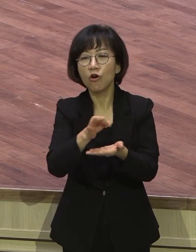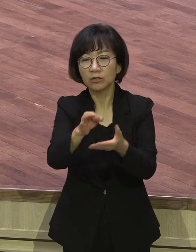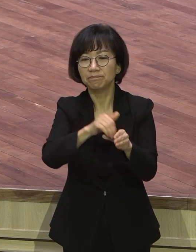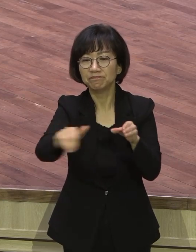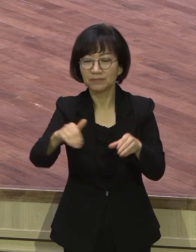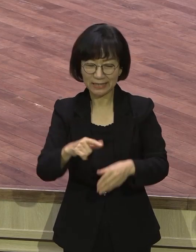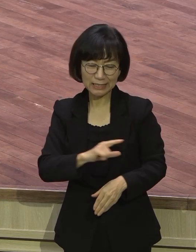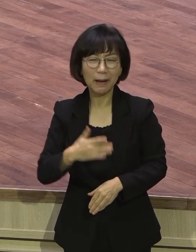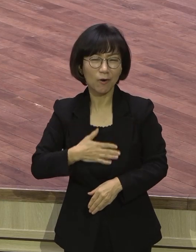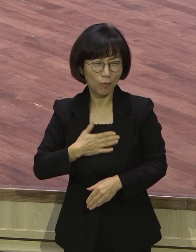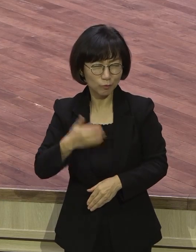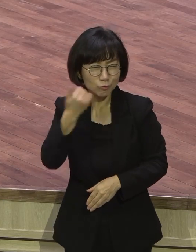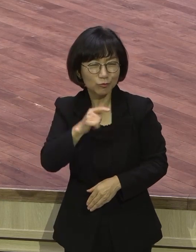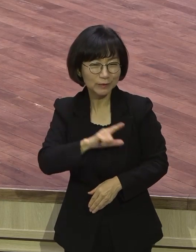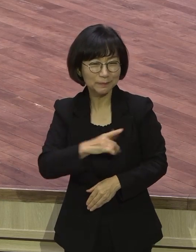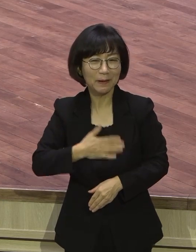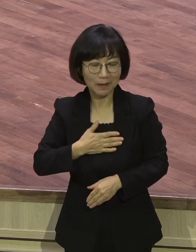이름을 알고 있기 때문에